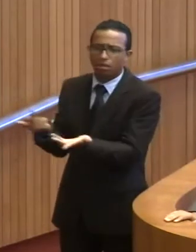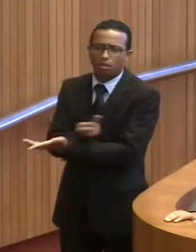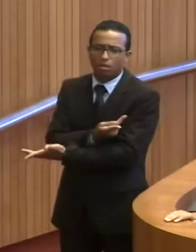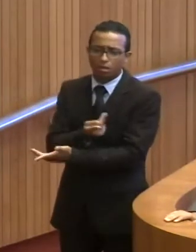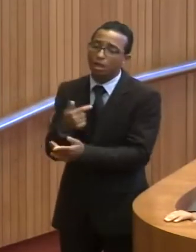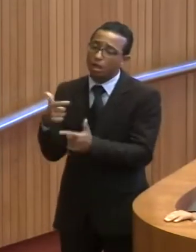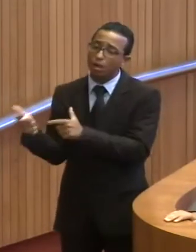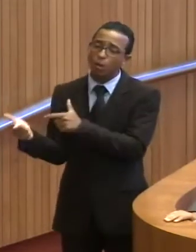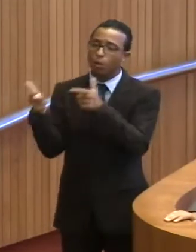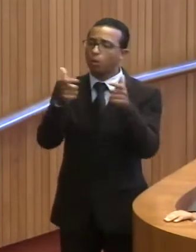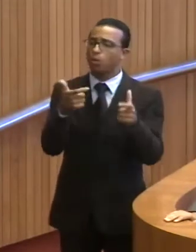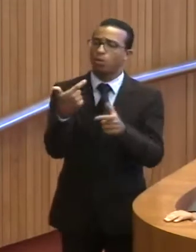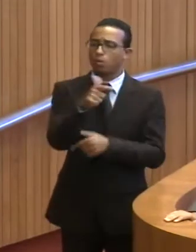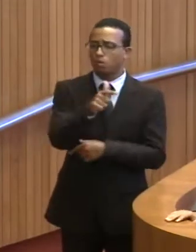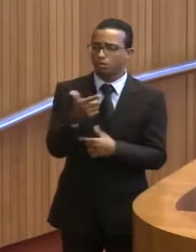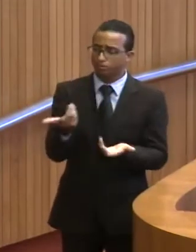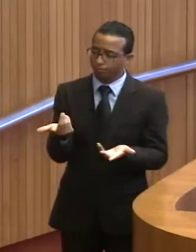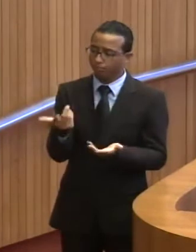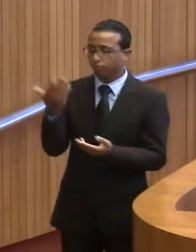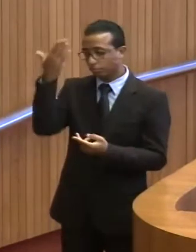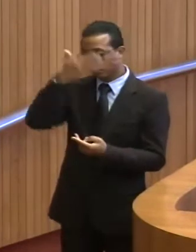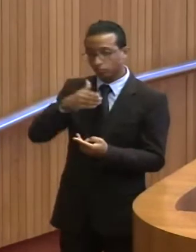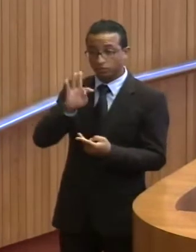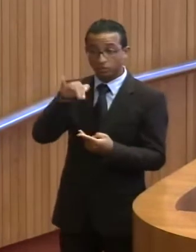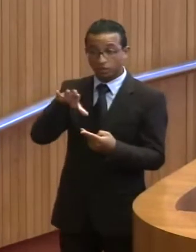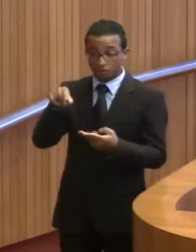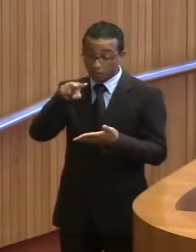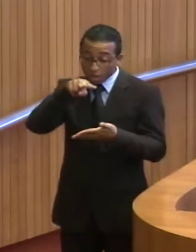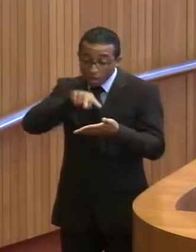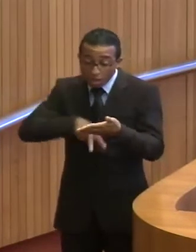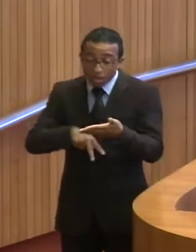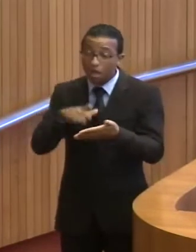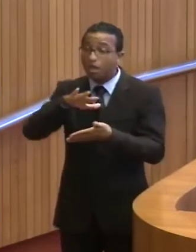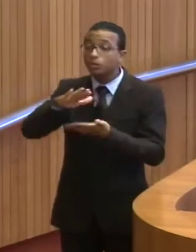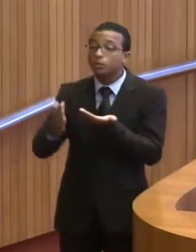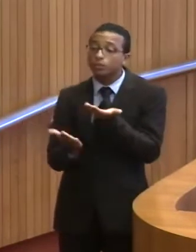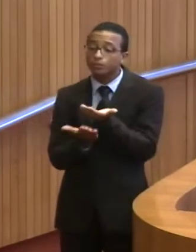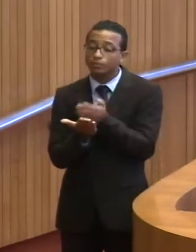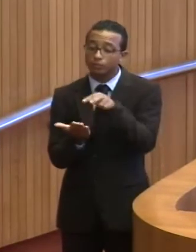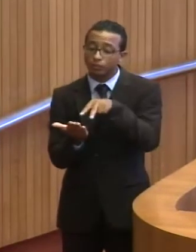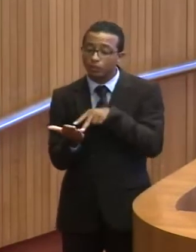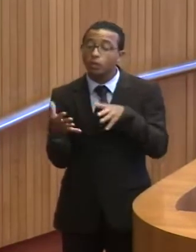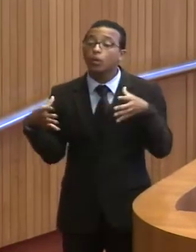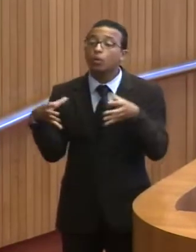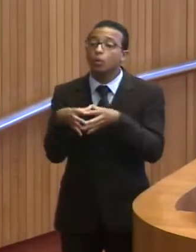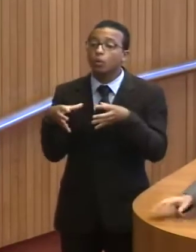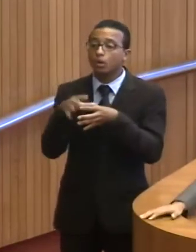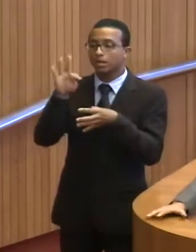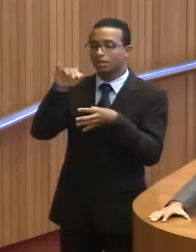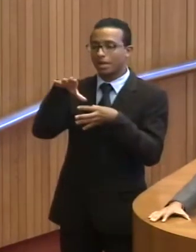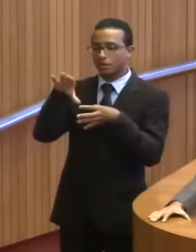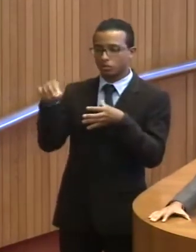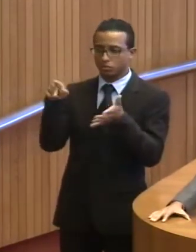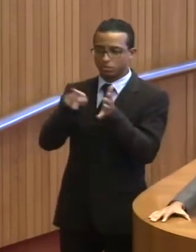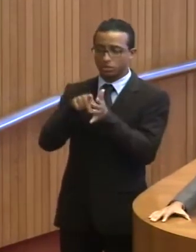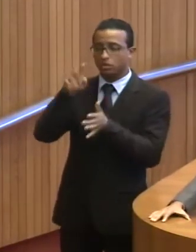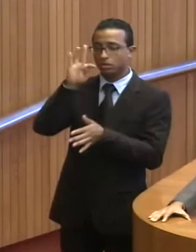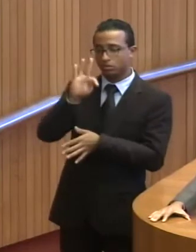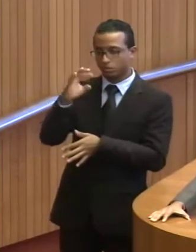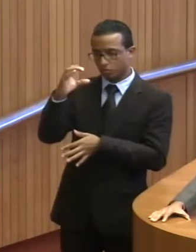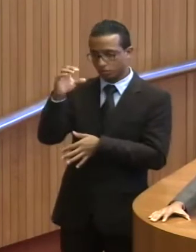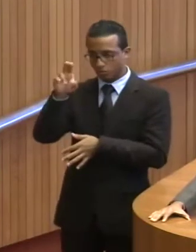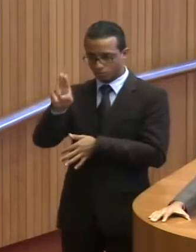inconsistência identificada pelos técnicos. Estou lendo aqui a fundamentação dos técnicos do Tribunal de Contas da